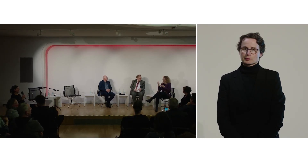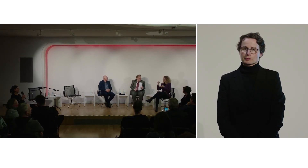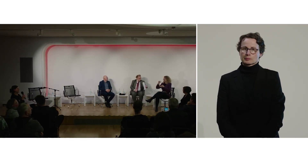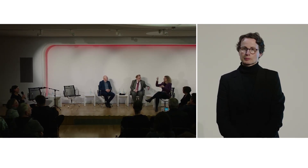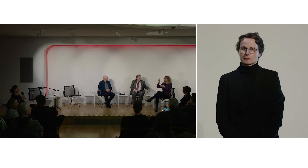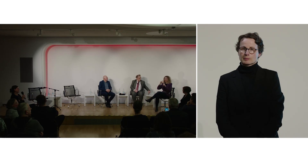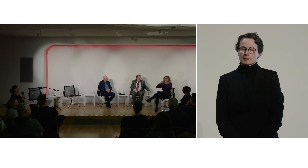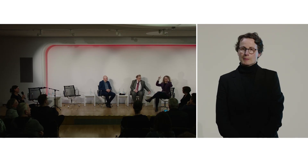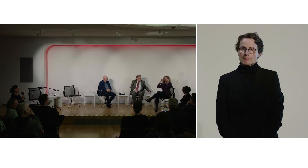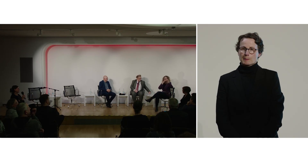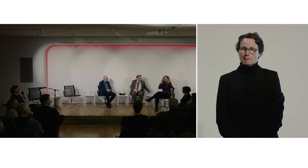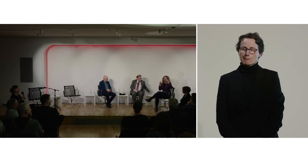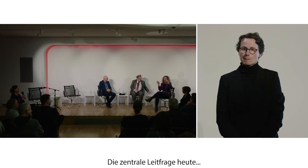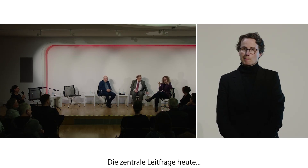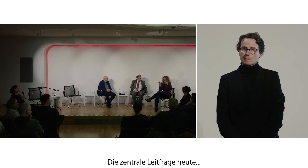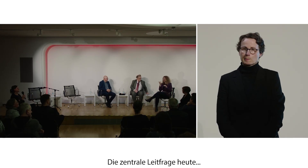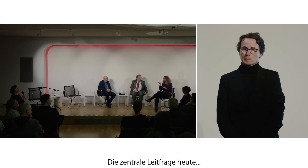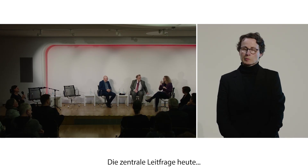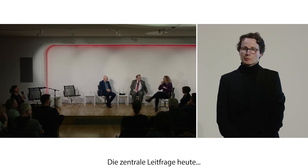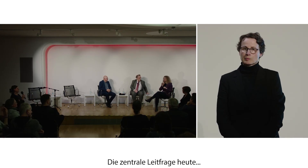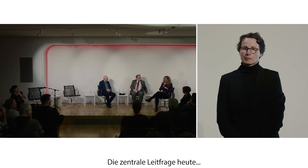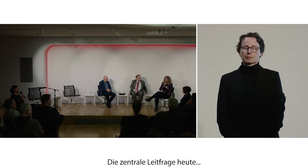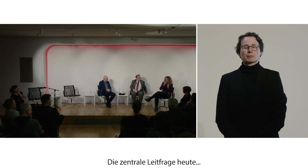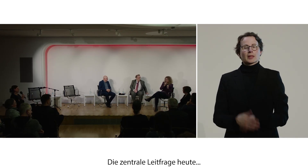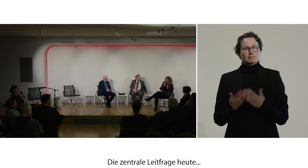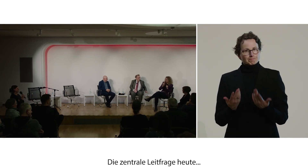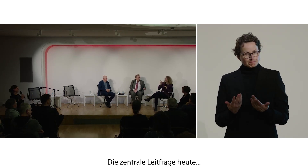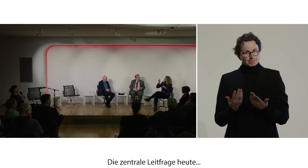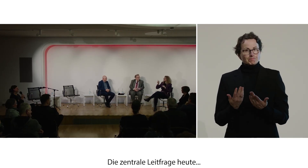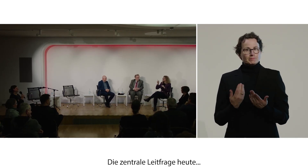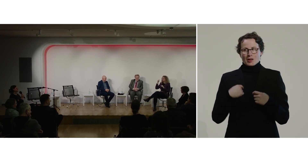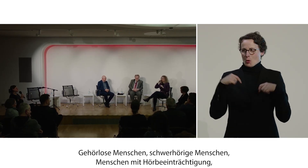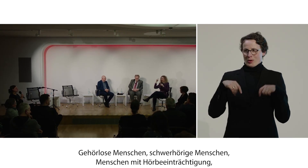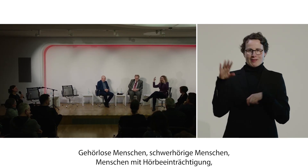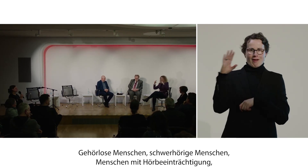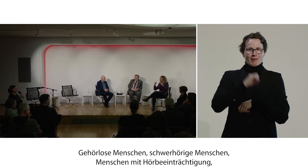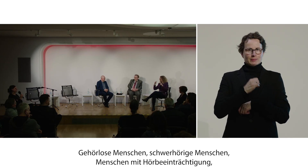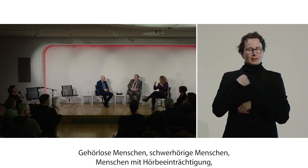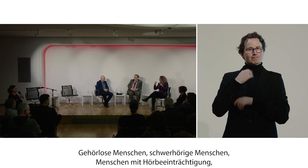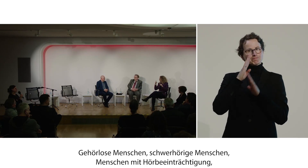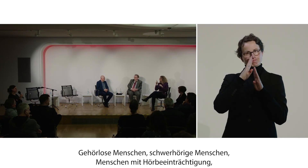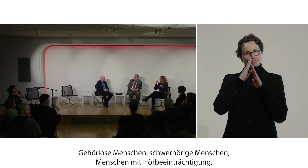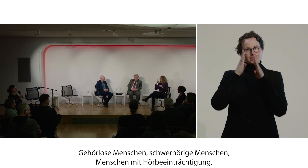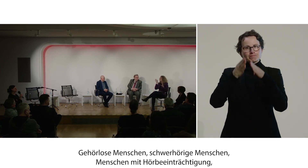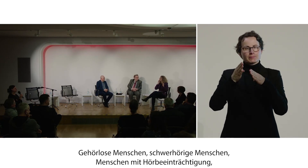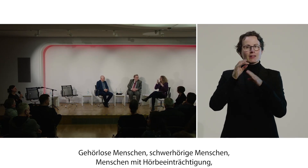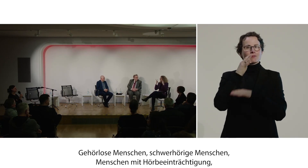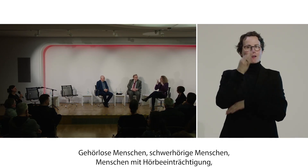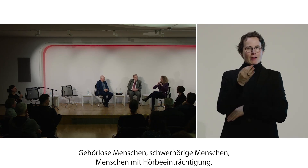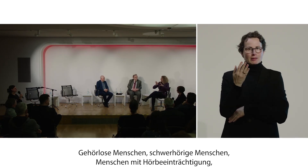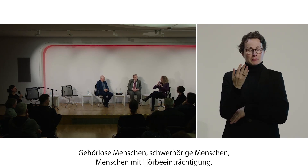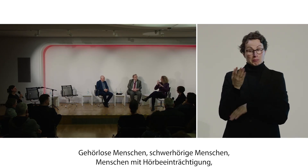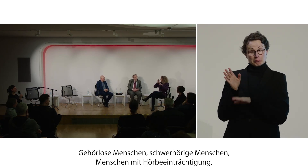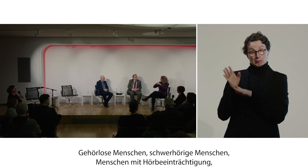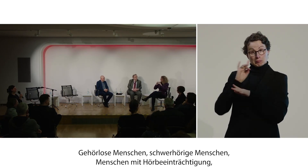Ja. Die zentrale Leitfrage heute. Gehörlose Menschen, schwerere